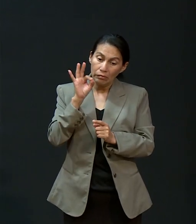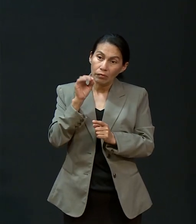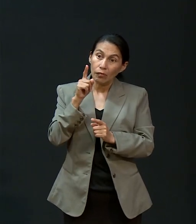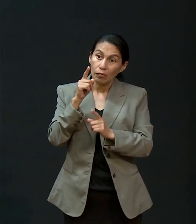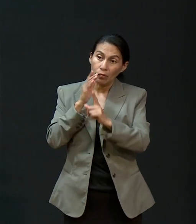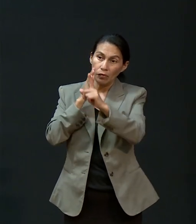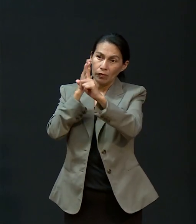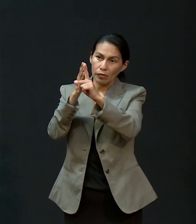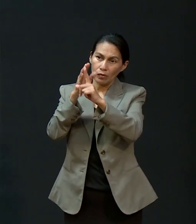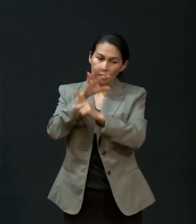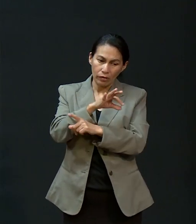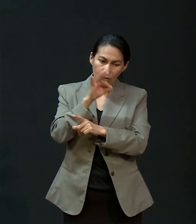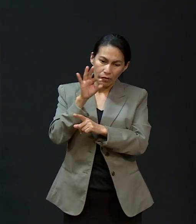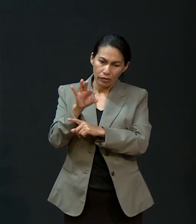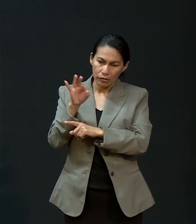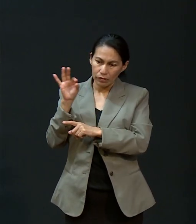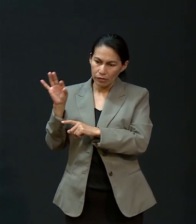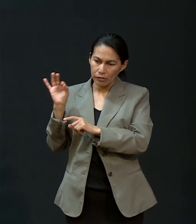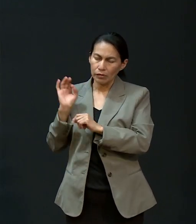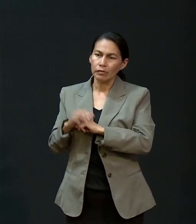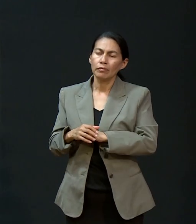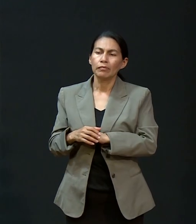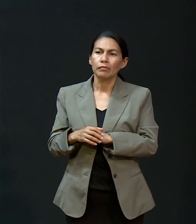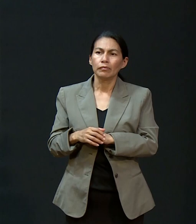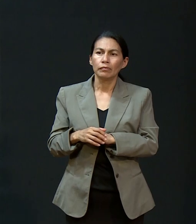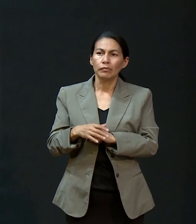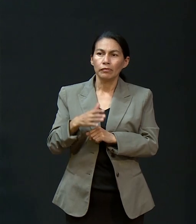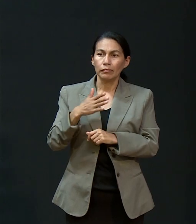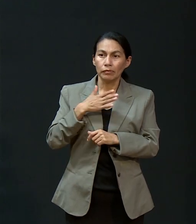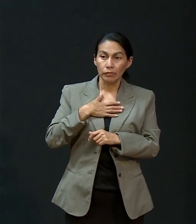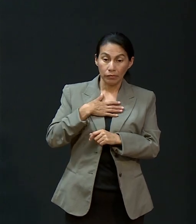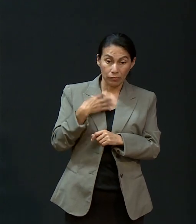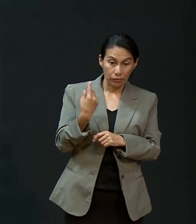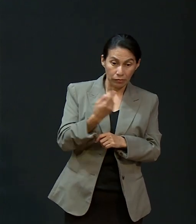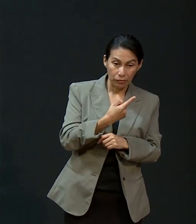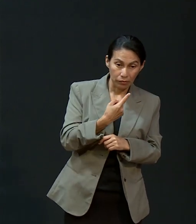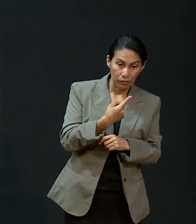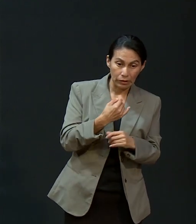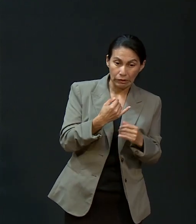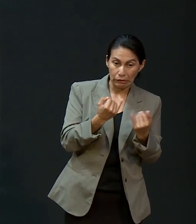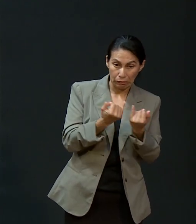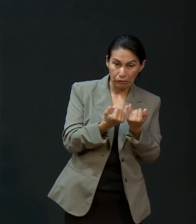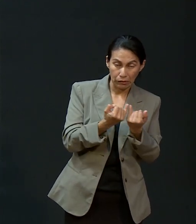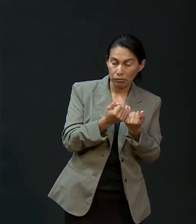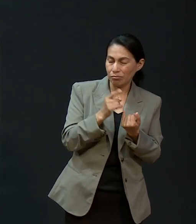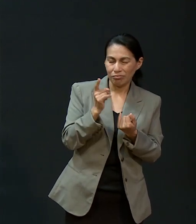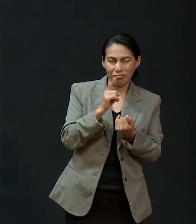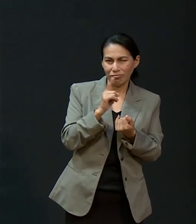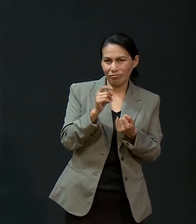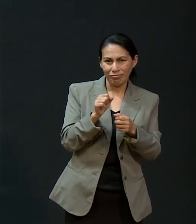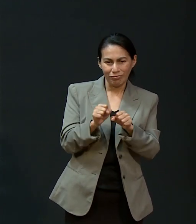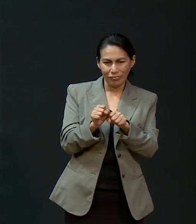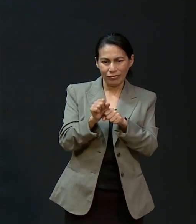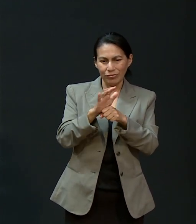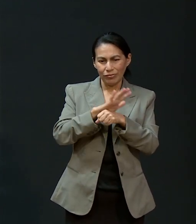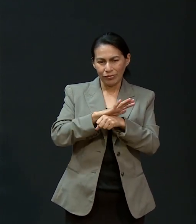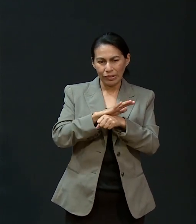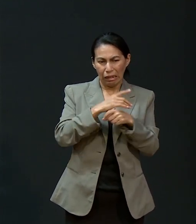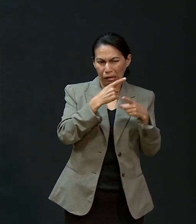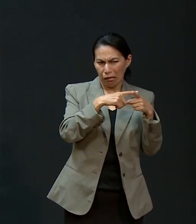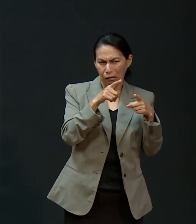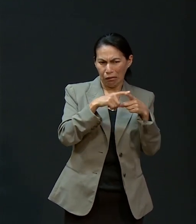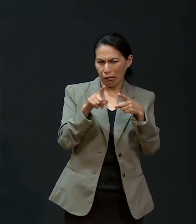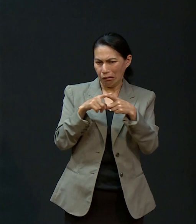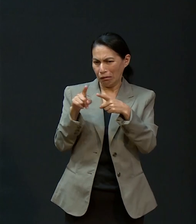se haya escogido en el grupo. Sin embargo, en nuestro caso no fue así, como vivíamos en cada quien diferente parte con lo del